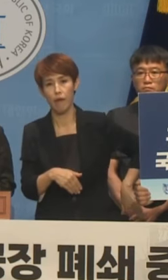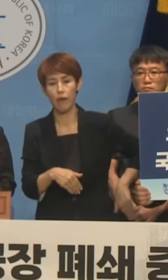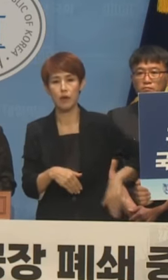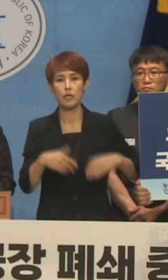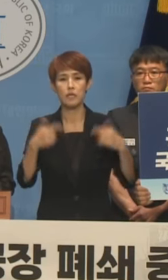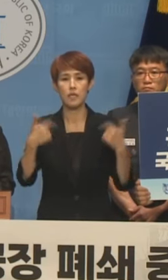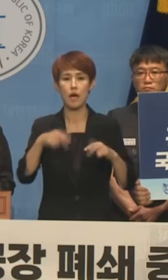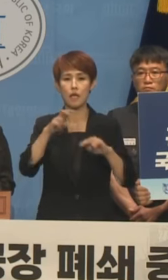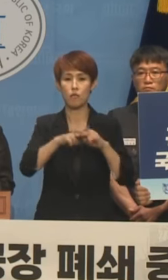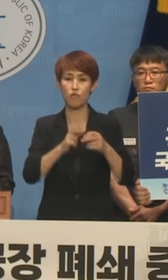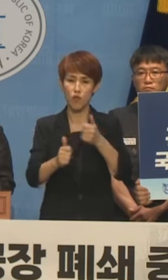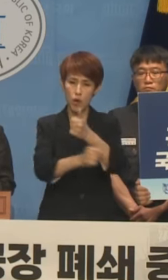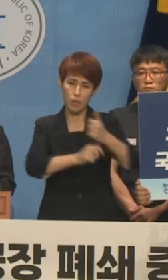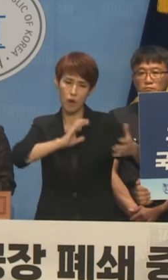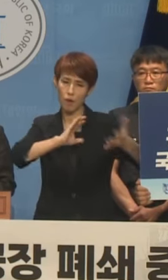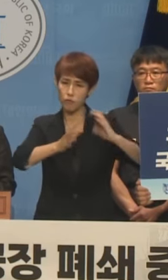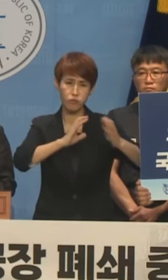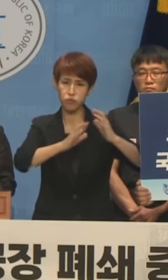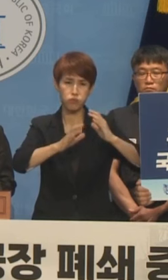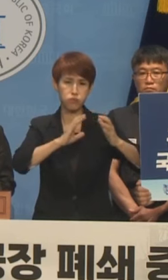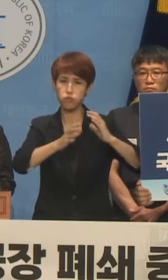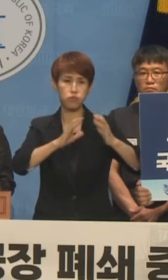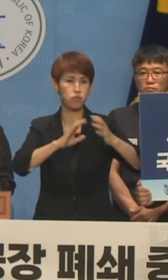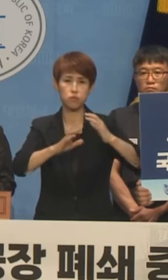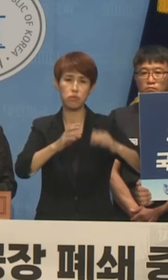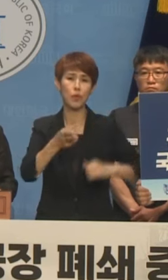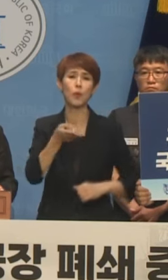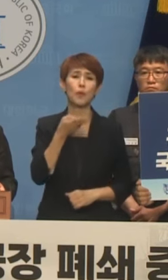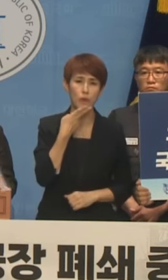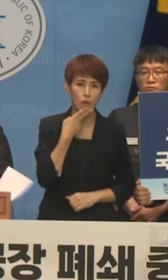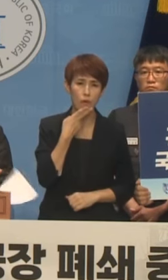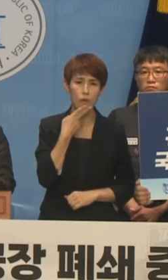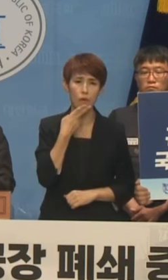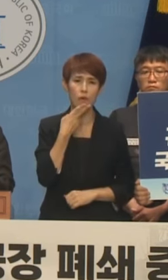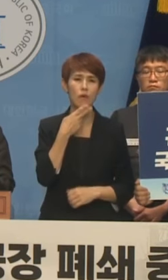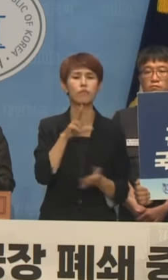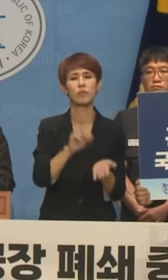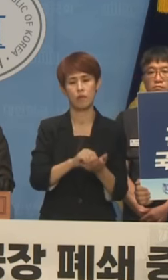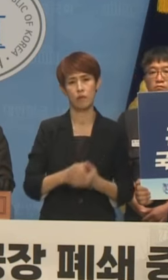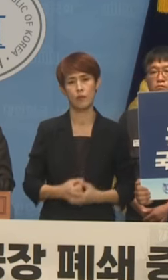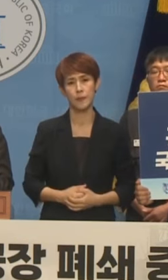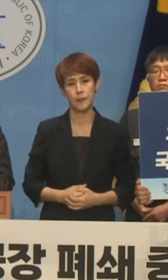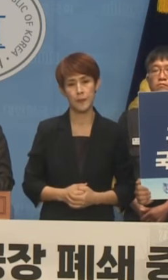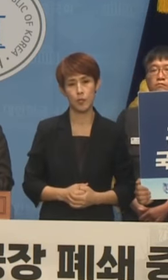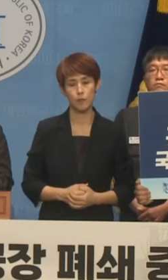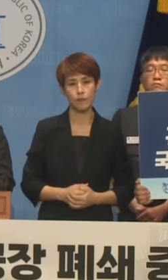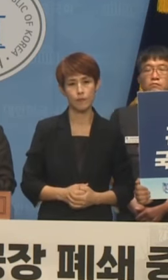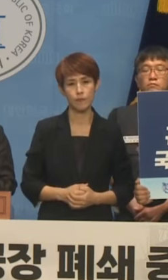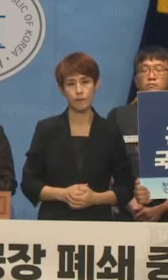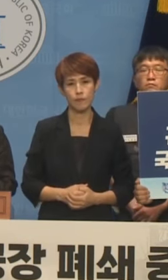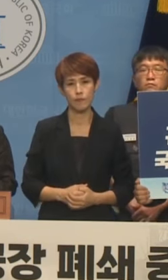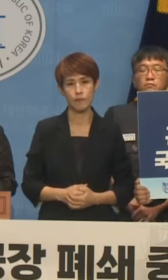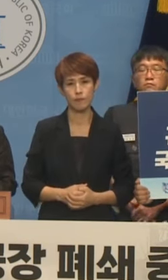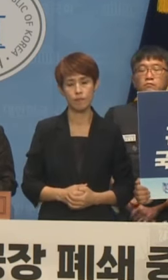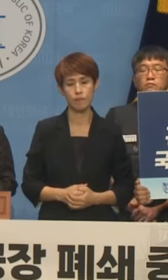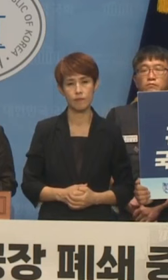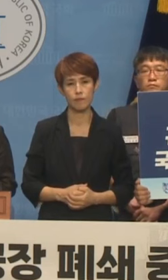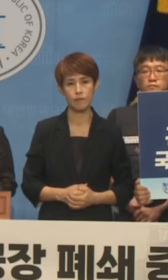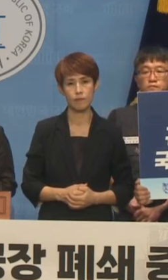상임위에서 심도 깊은 논의가 제대로 이루어지지 못한 것이 사실입니다. 이제 더